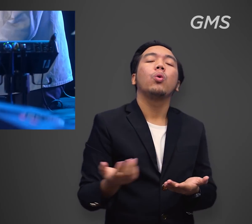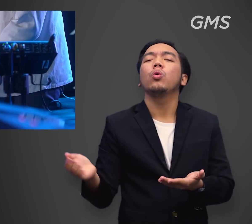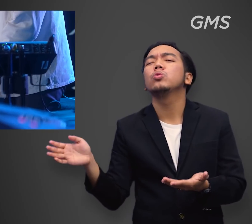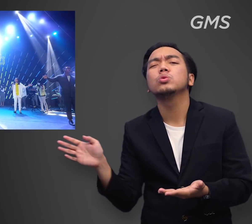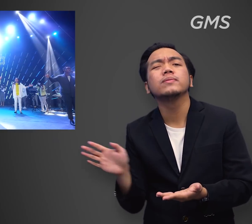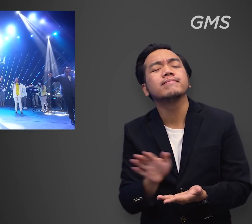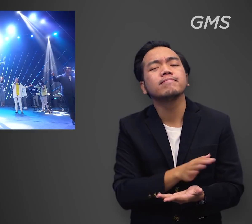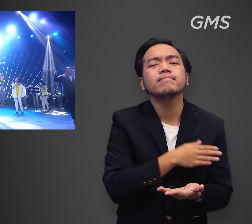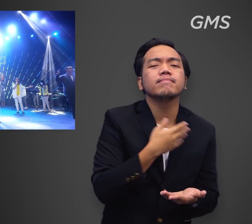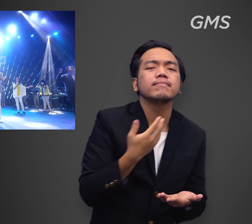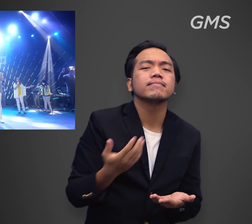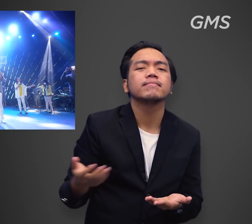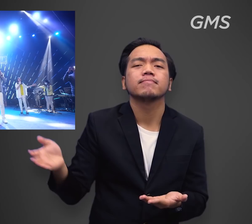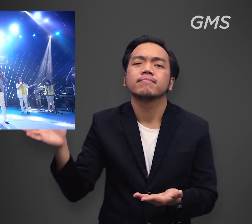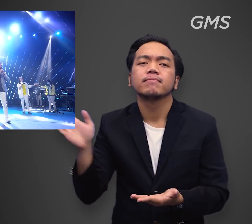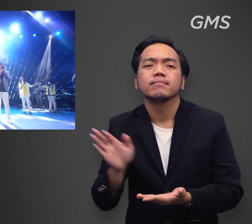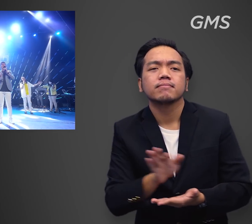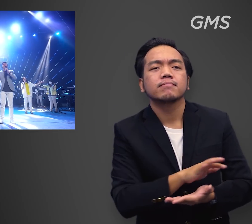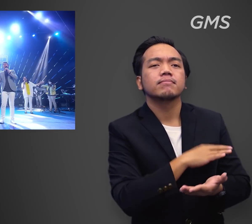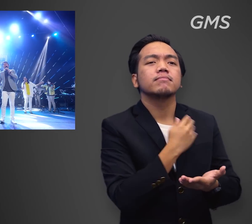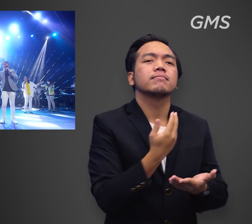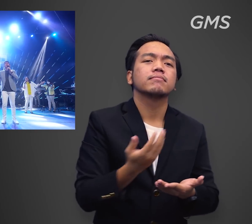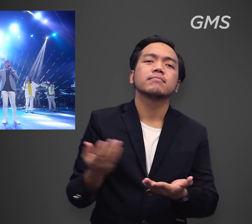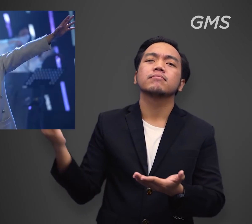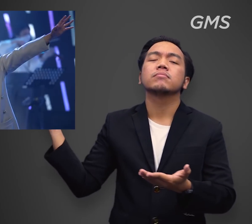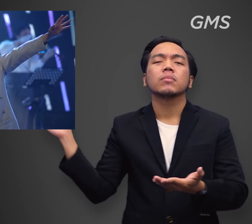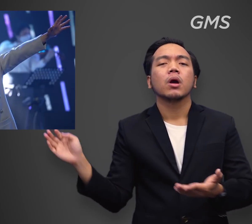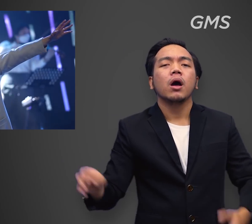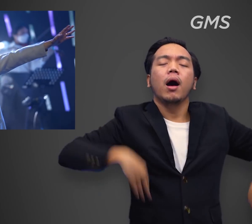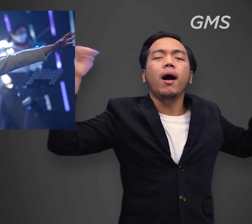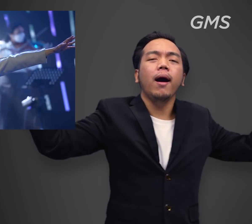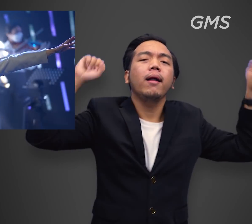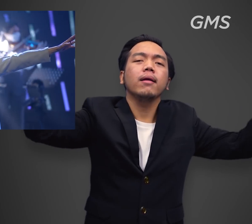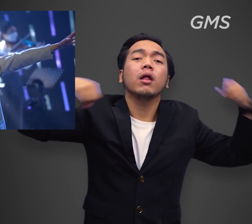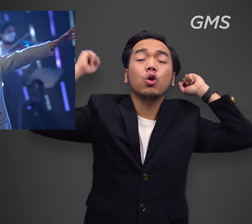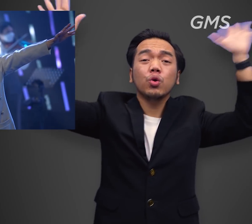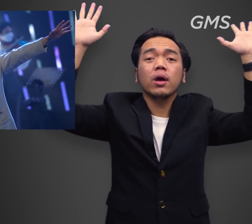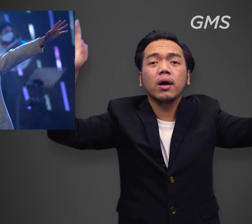Kira mana mana mana mana na na na na na na na.